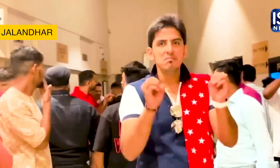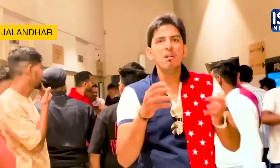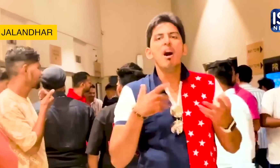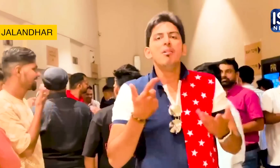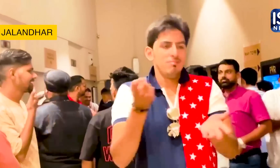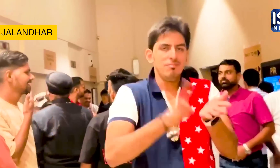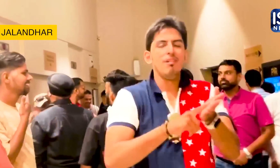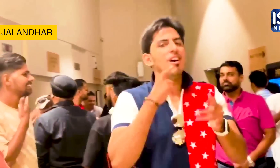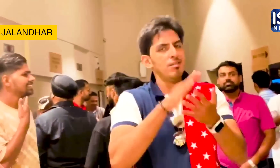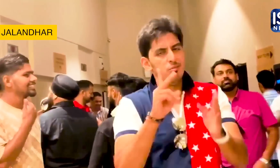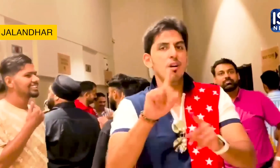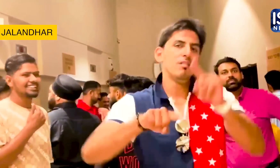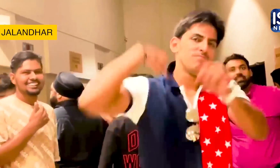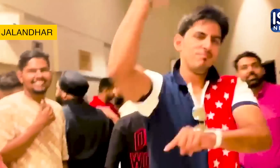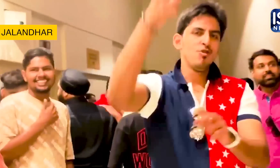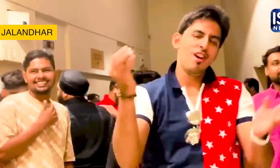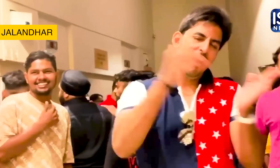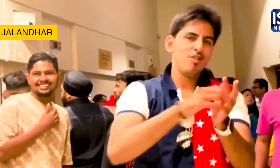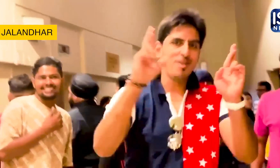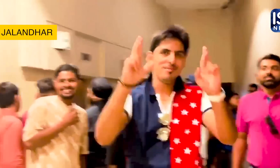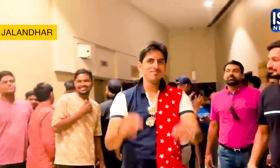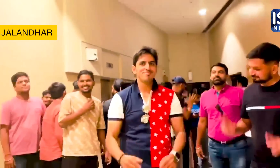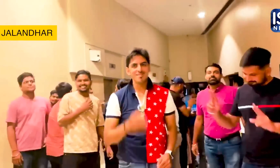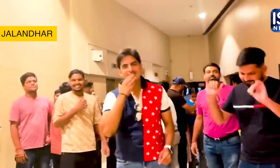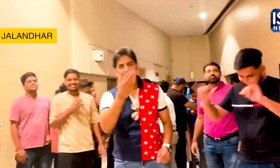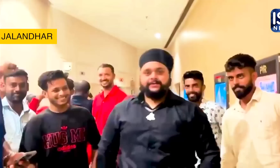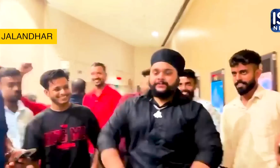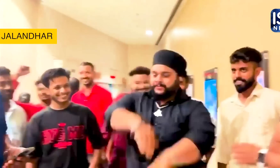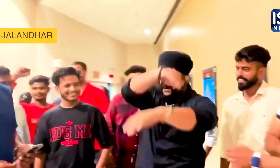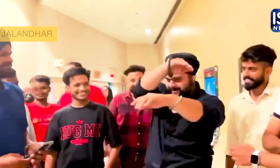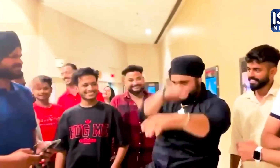पाते। होप आईएसएल में ऐसी और मूवीज़ आएंगी।